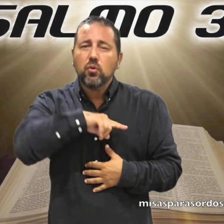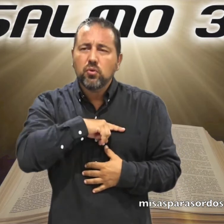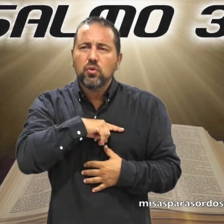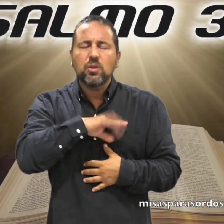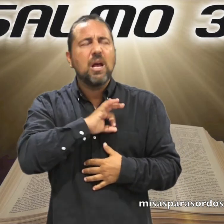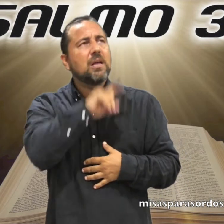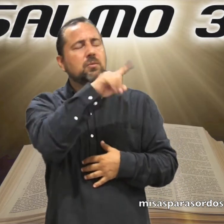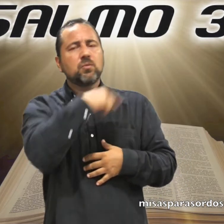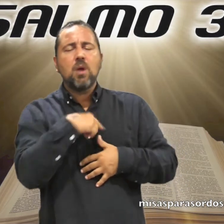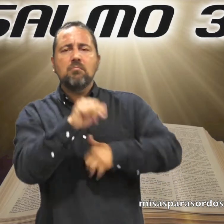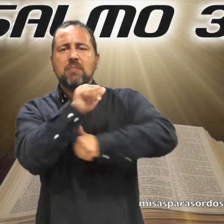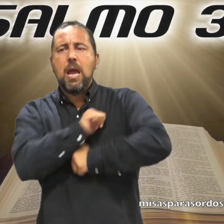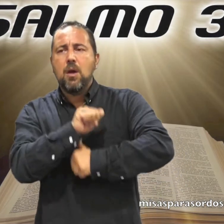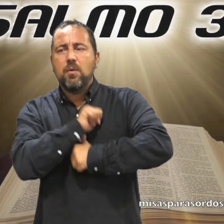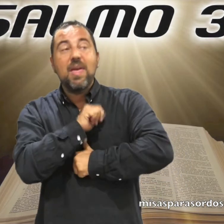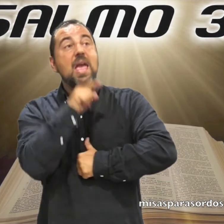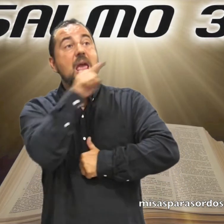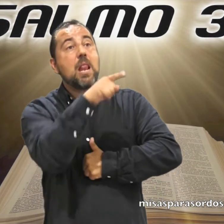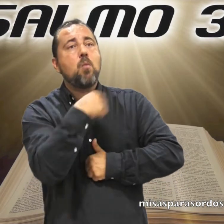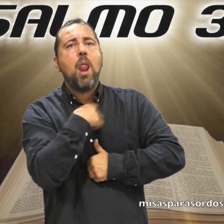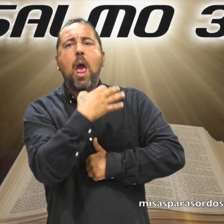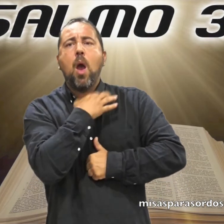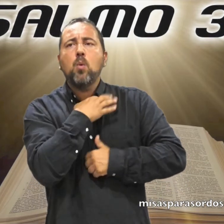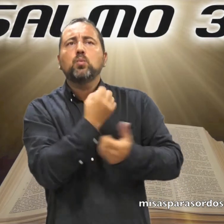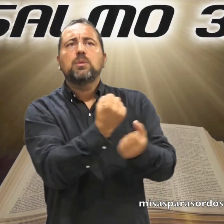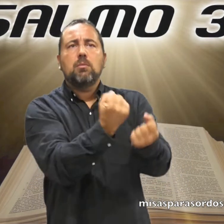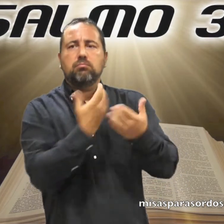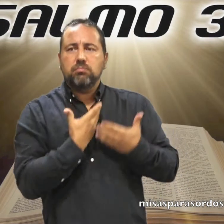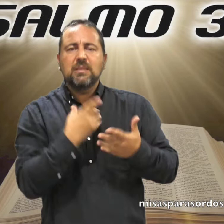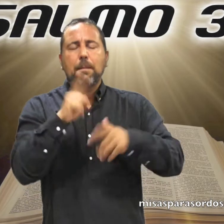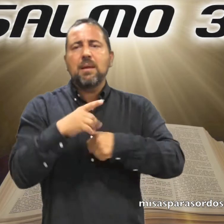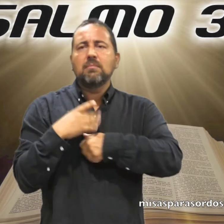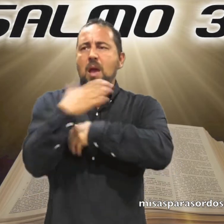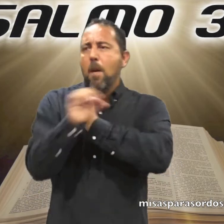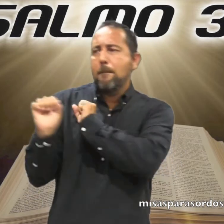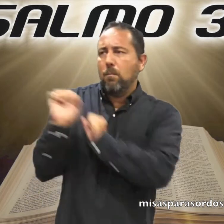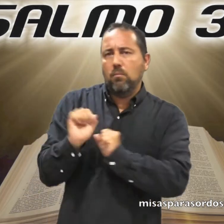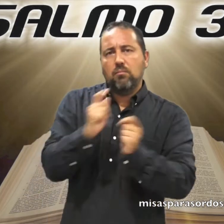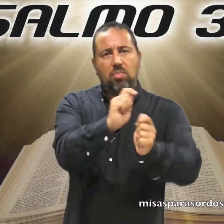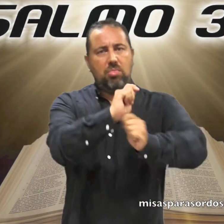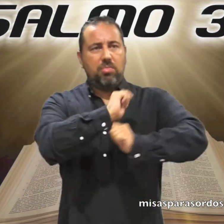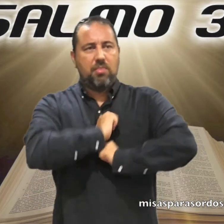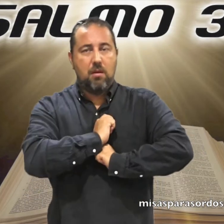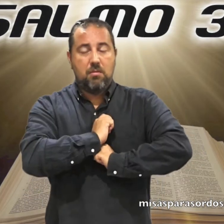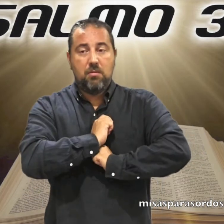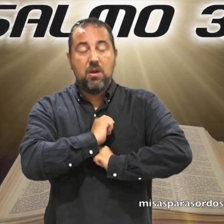Nosotros Aguardamos al Señor Él es nuestro auxilio Y nuestro